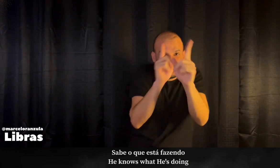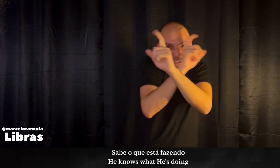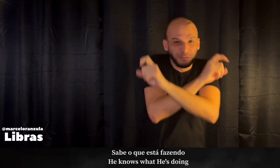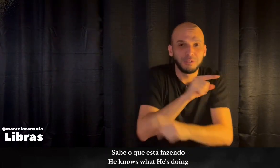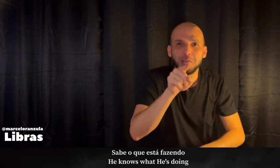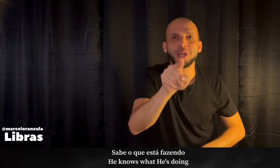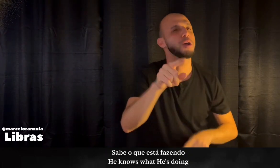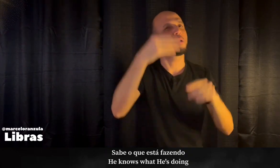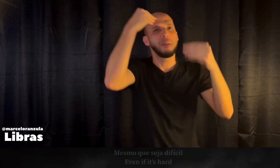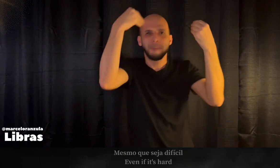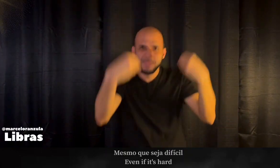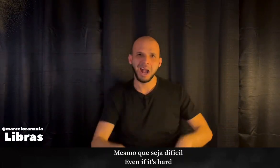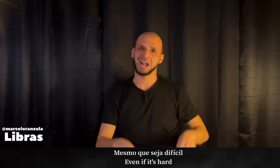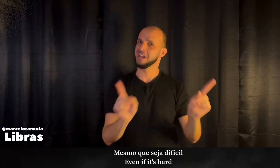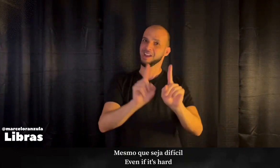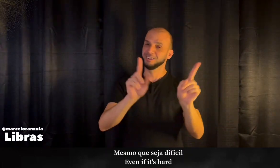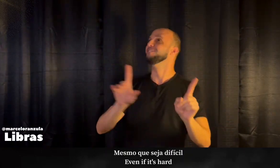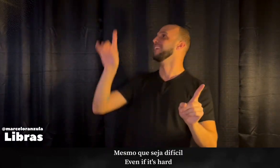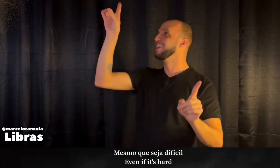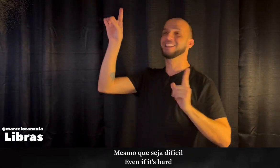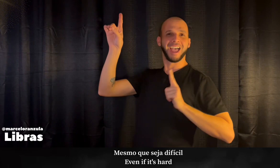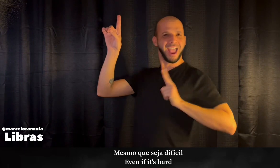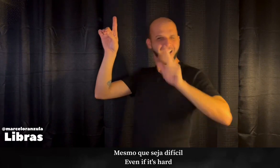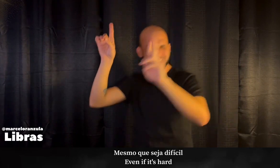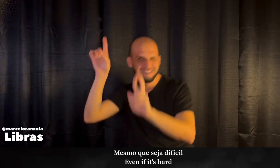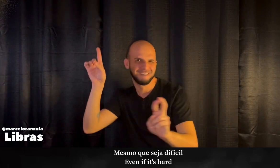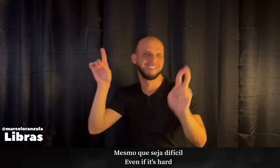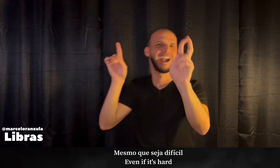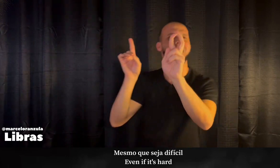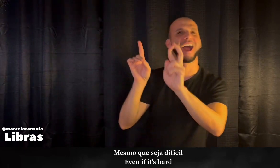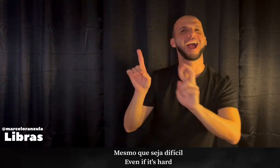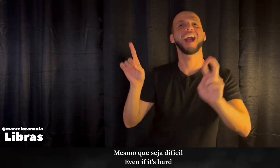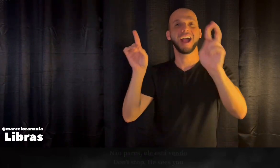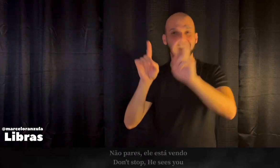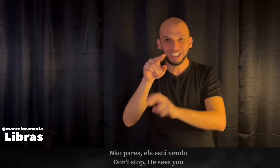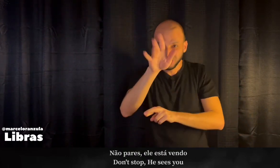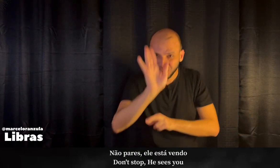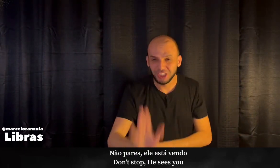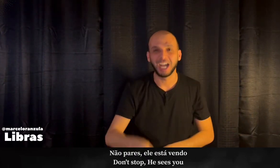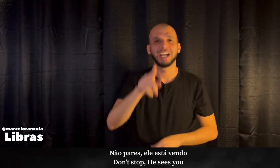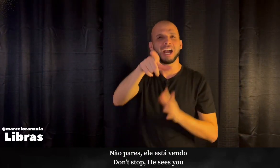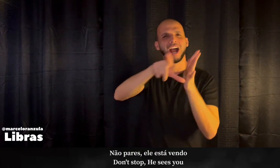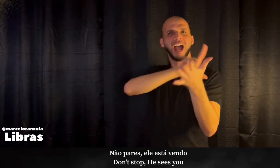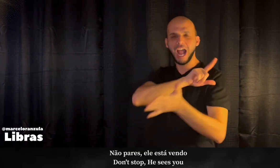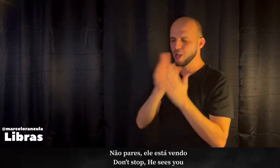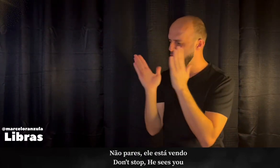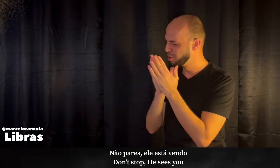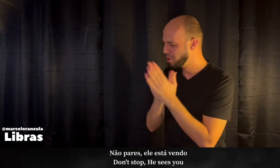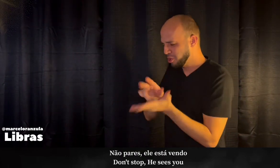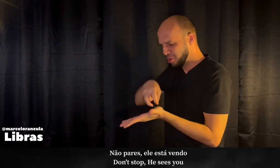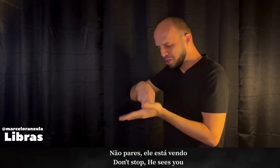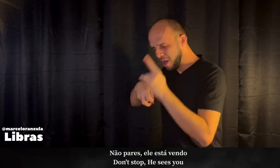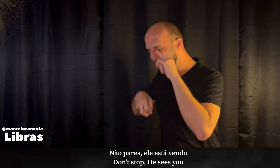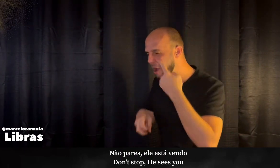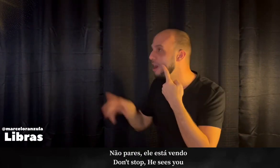Mesmo que seja difícil Não pares, Ele está vendo